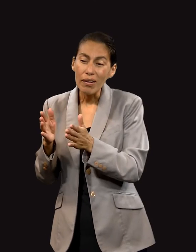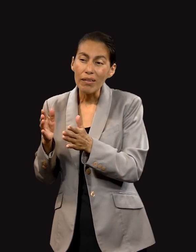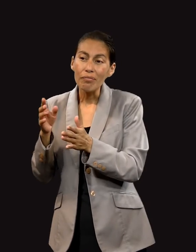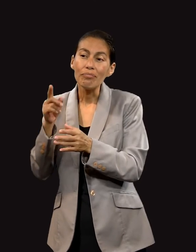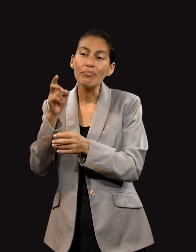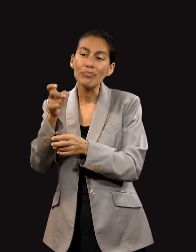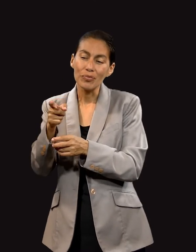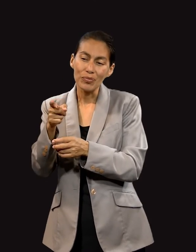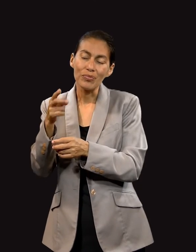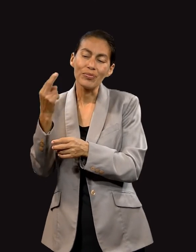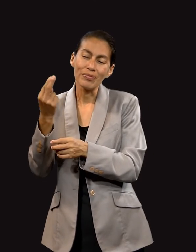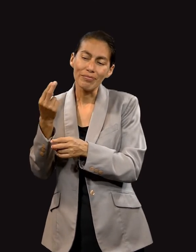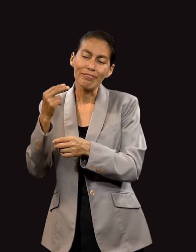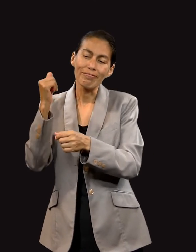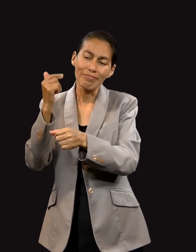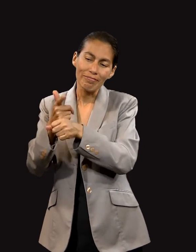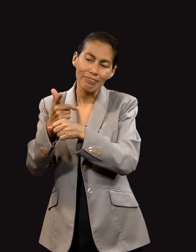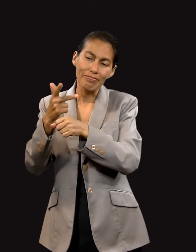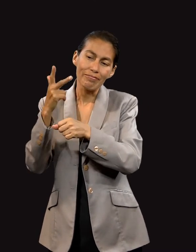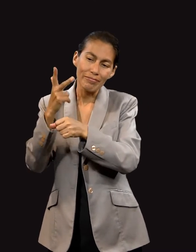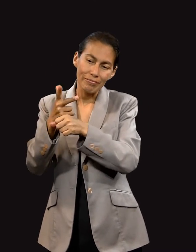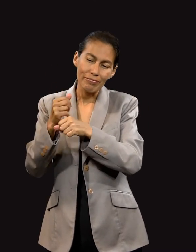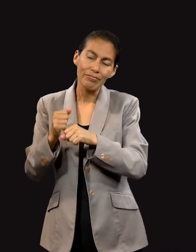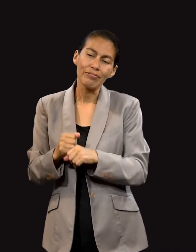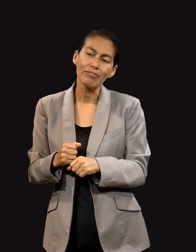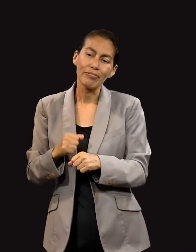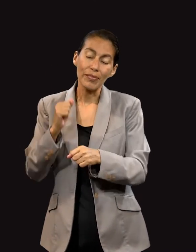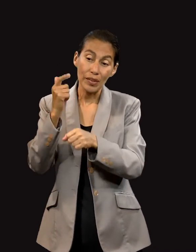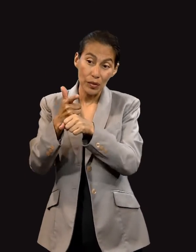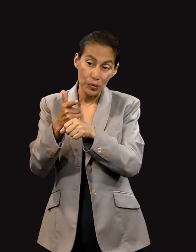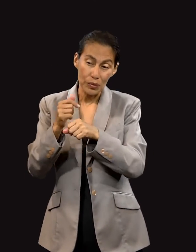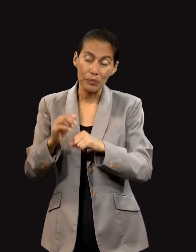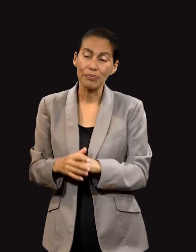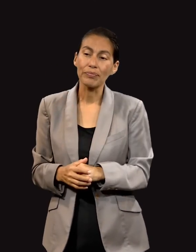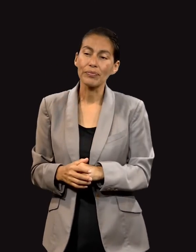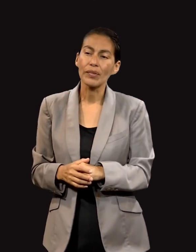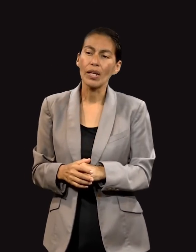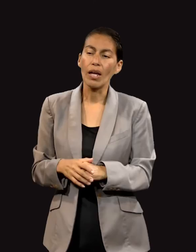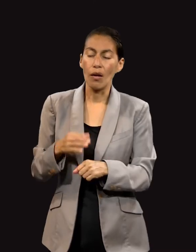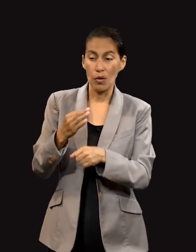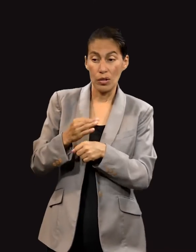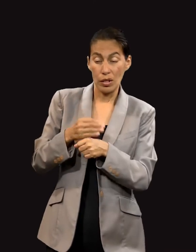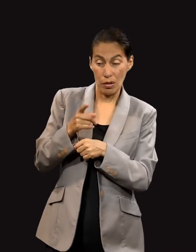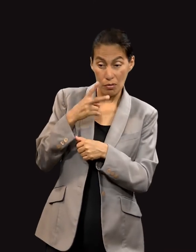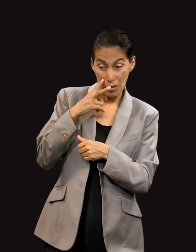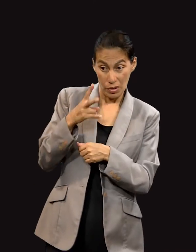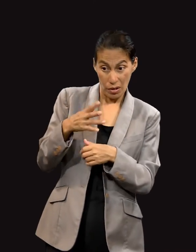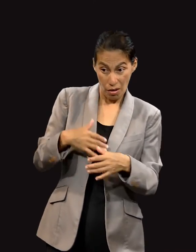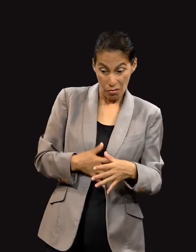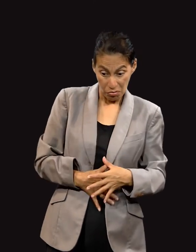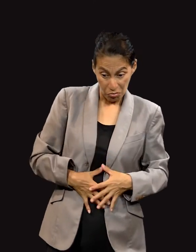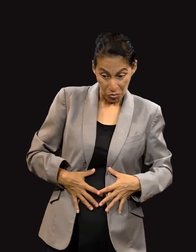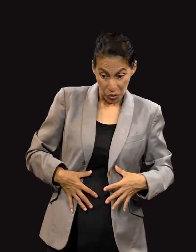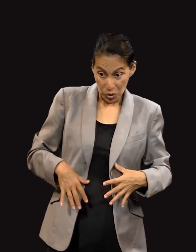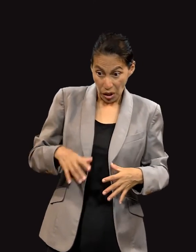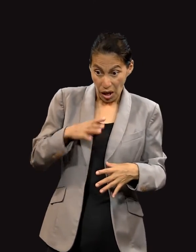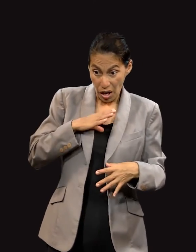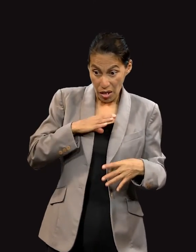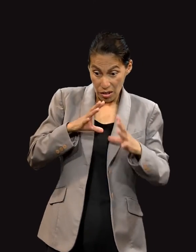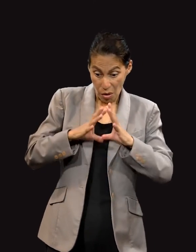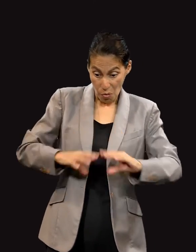Dios tiene para ti. Y bueno, ahorita que ya sabes que ya no tienes cáncer, que ya estás limpio en estos estudios,